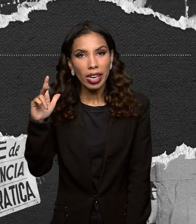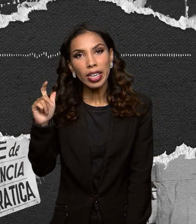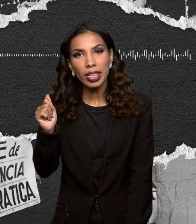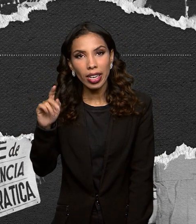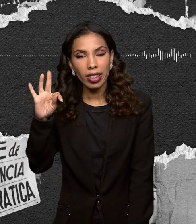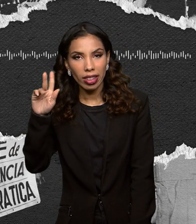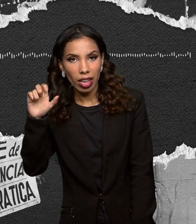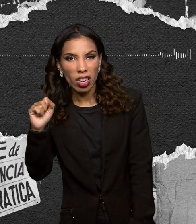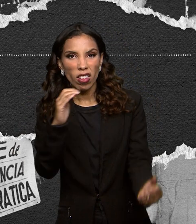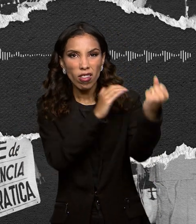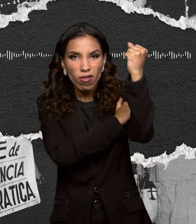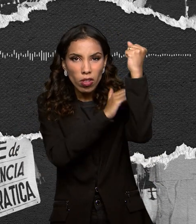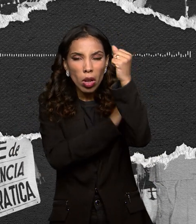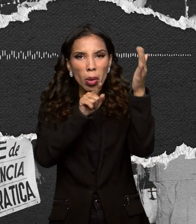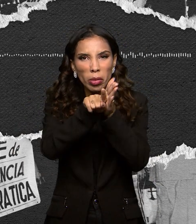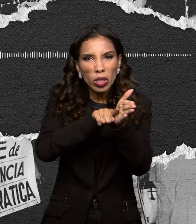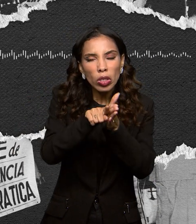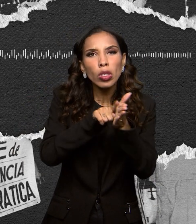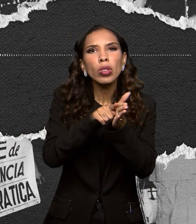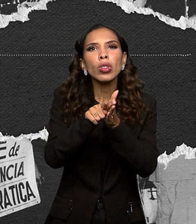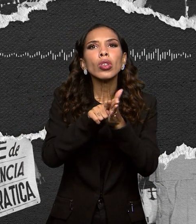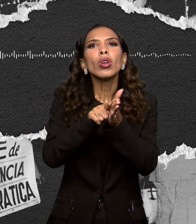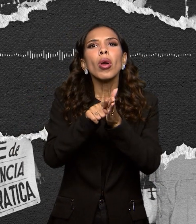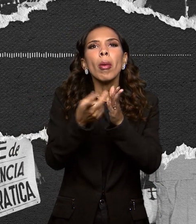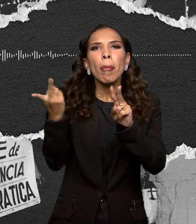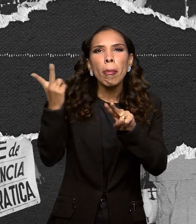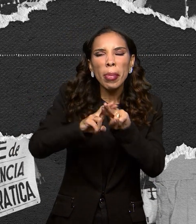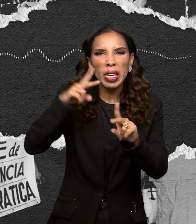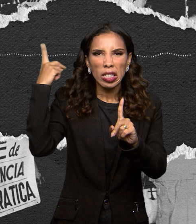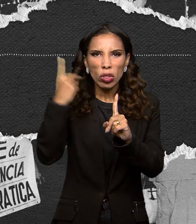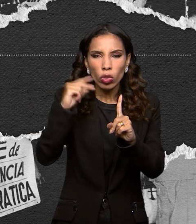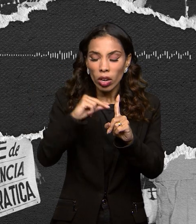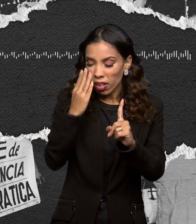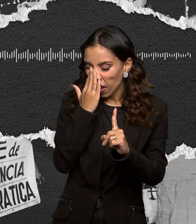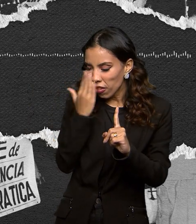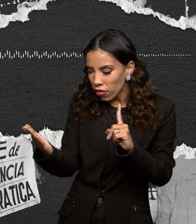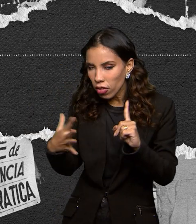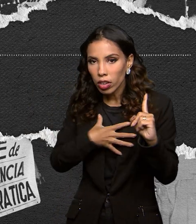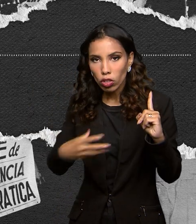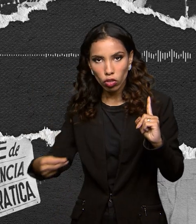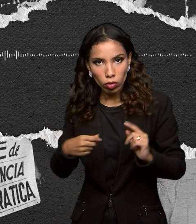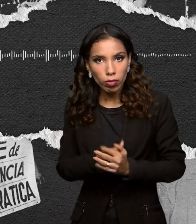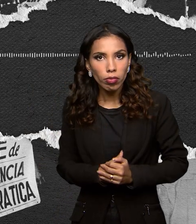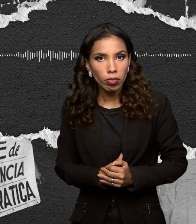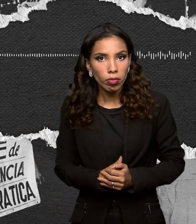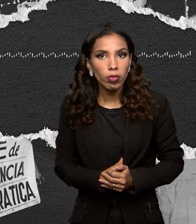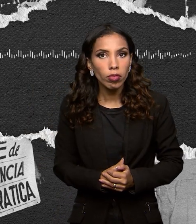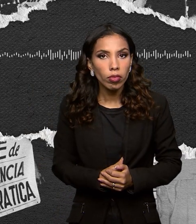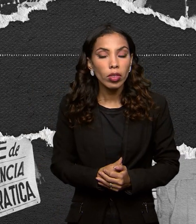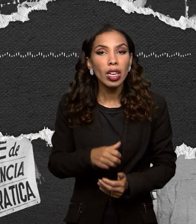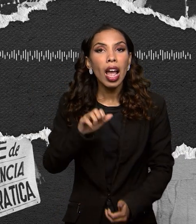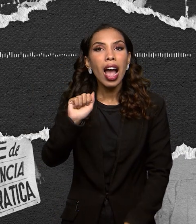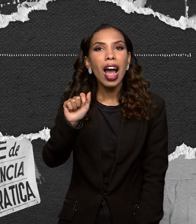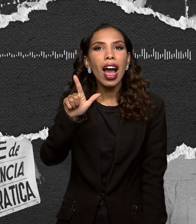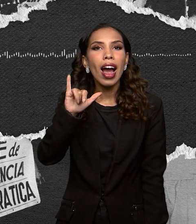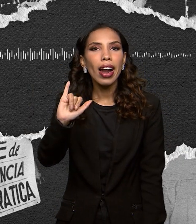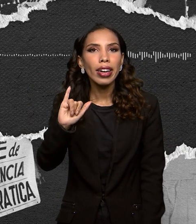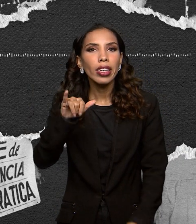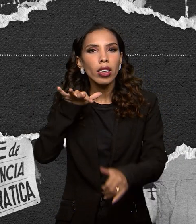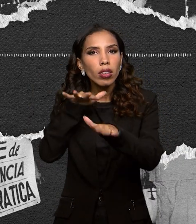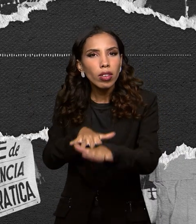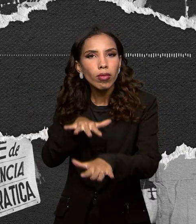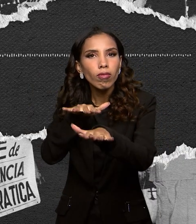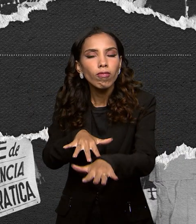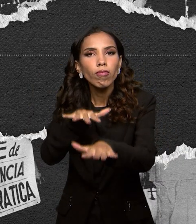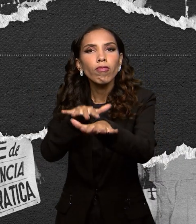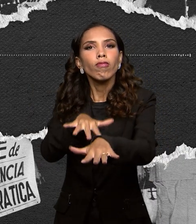pesquisadora, que foi presa e torturada na frente dos filhos durante a ditadura. O Ali é a Marcha da Família com Deus pela